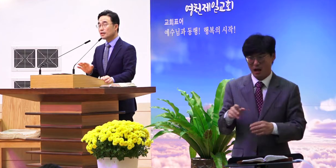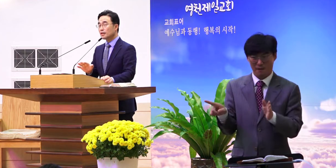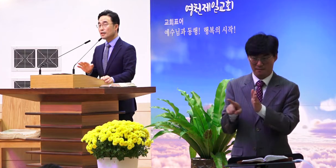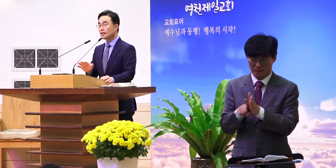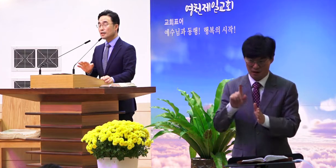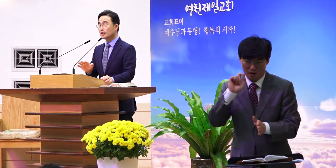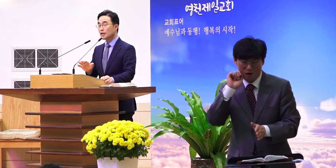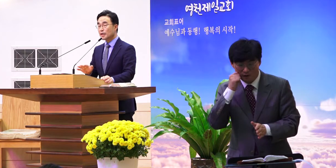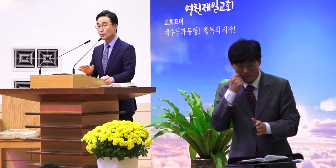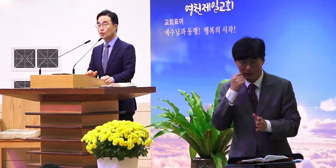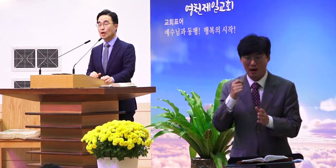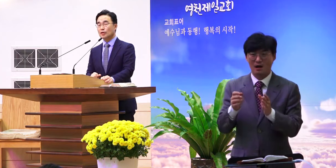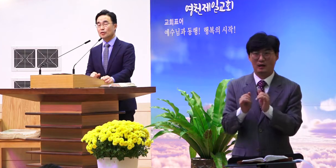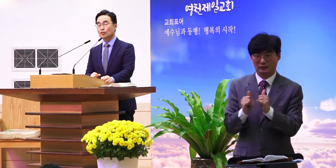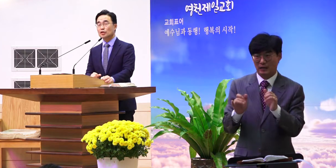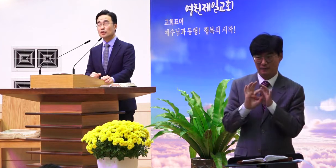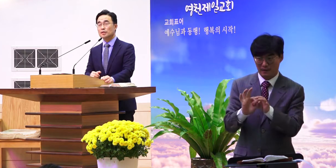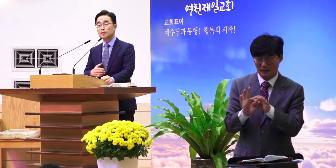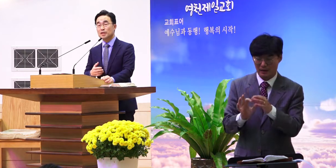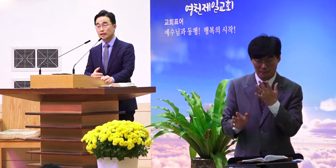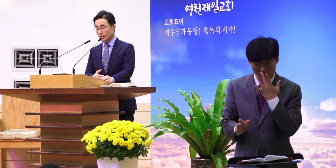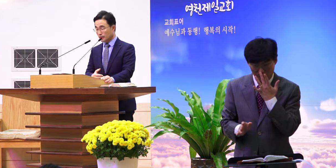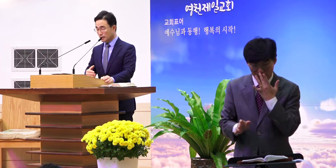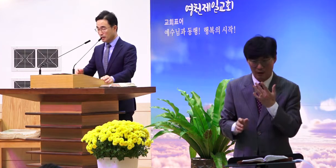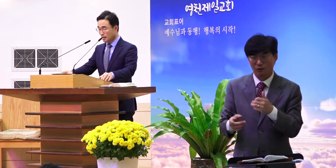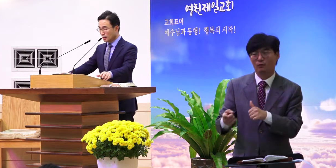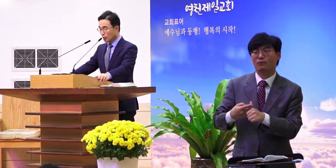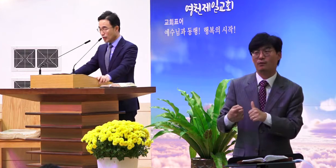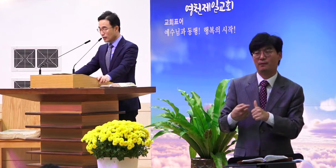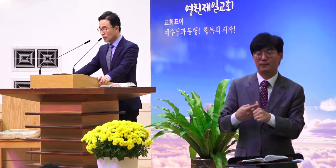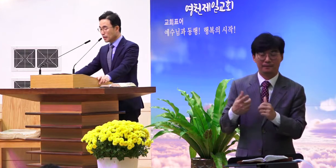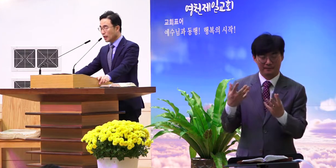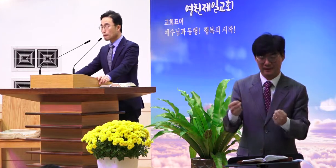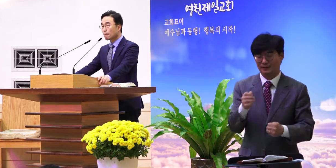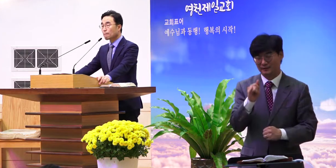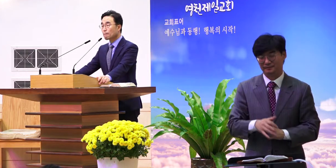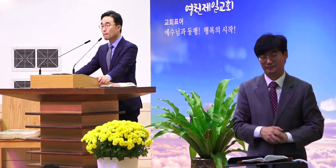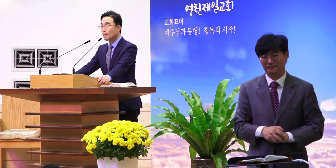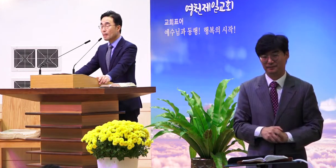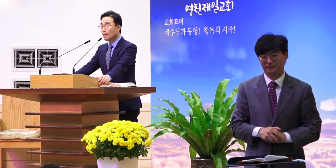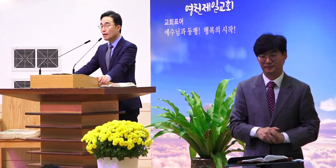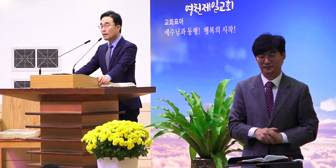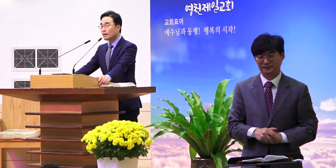것들을 사회에서 보도하고 있고 우리도 심심치 않게 그것을 보게 됩니다.